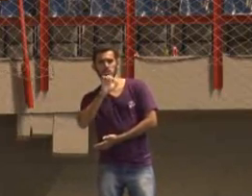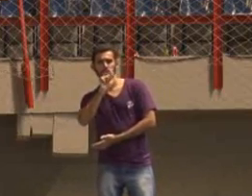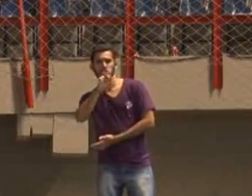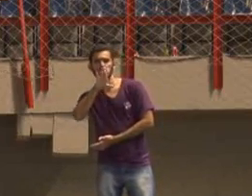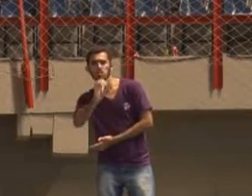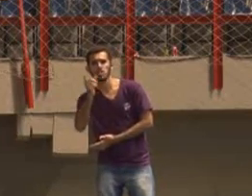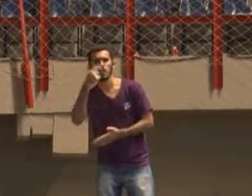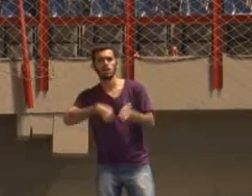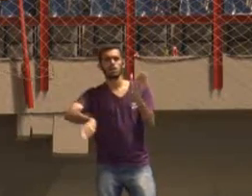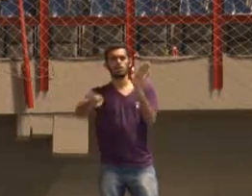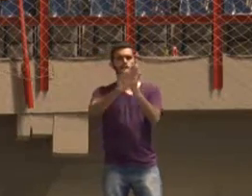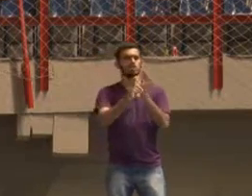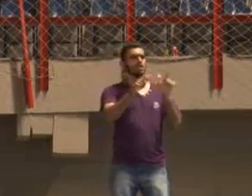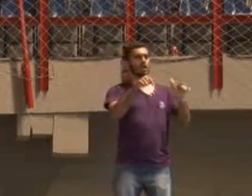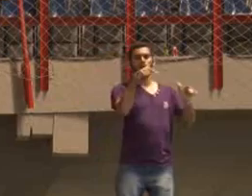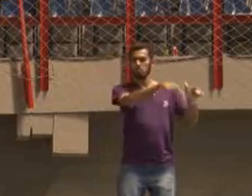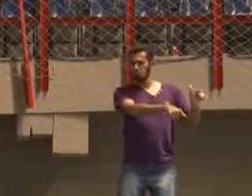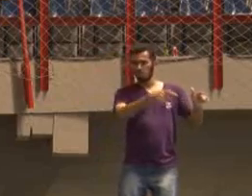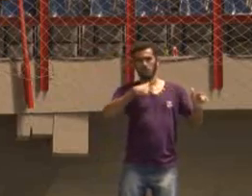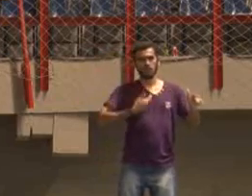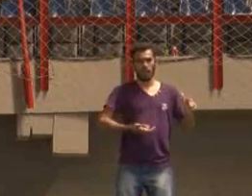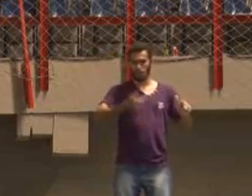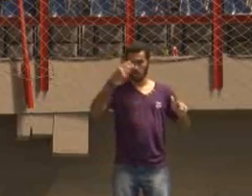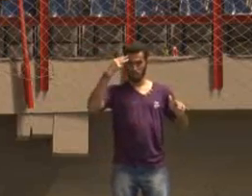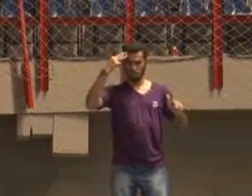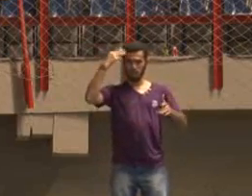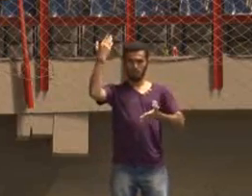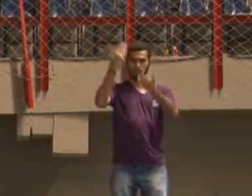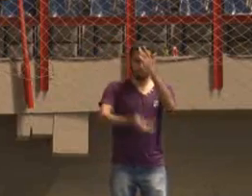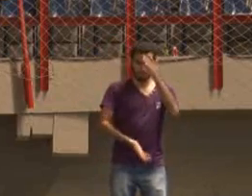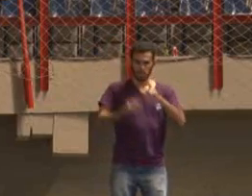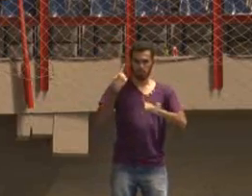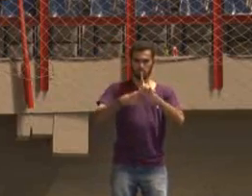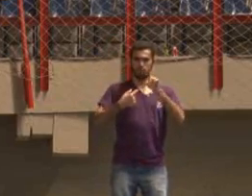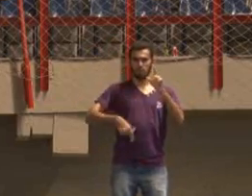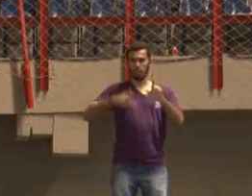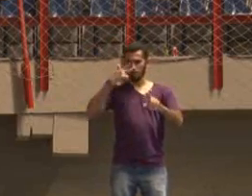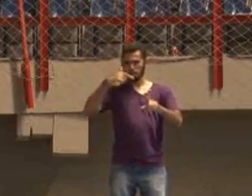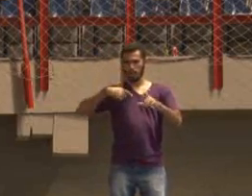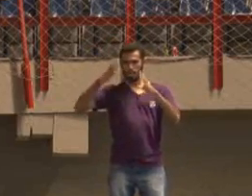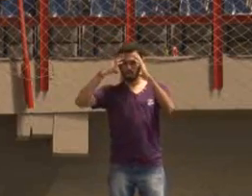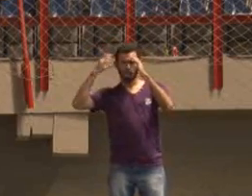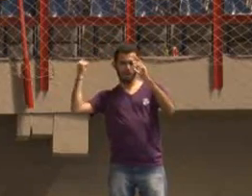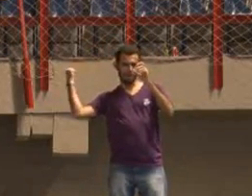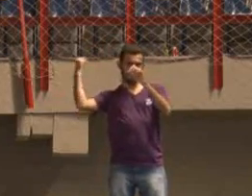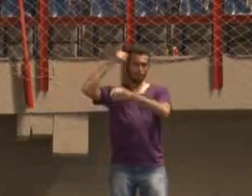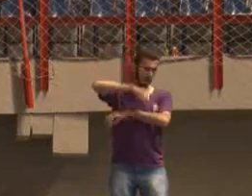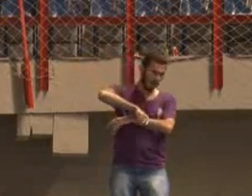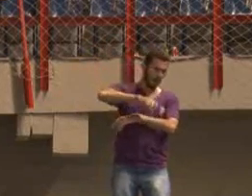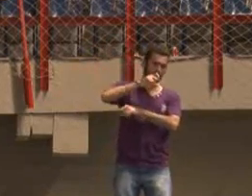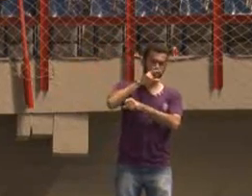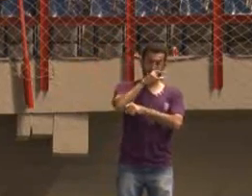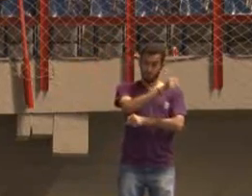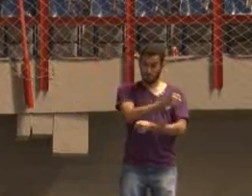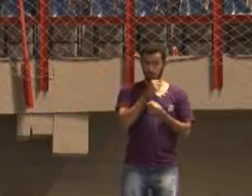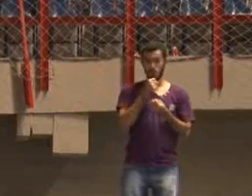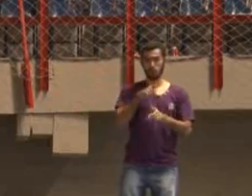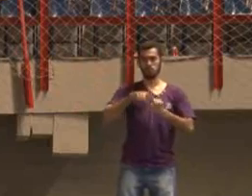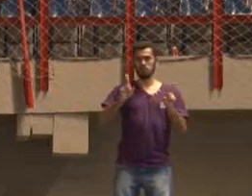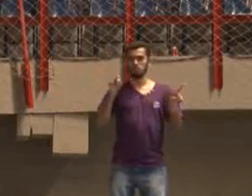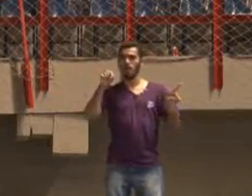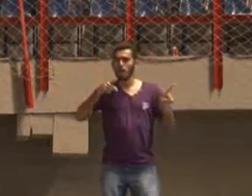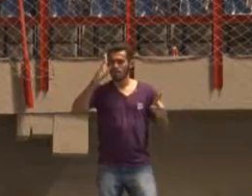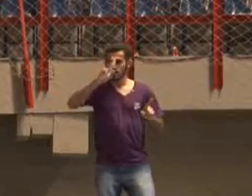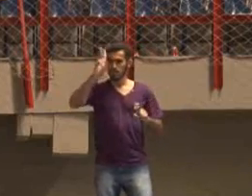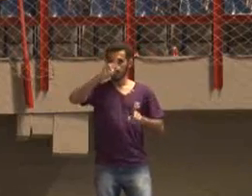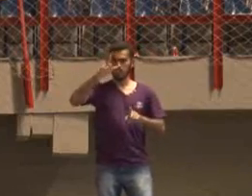memória, porque a pancada foi muito grande, mas aos poucos ele vai lembrando dos momentos do voo. Então eu quero que você